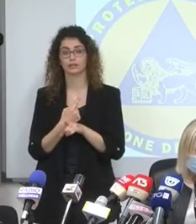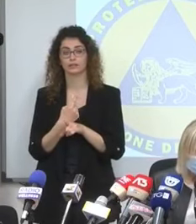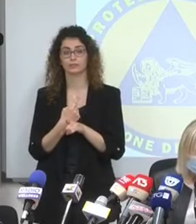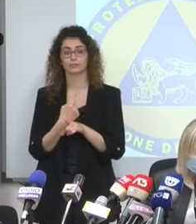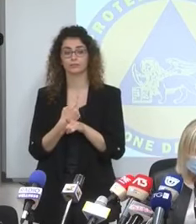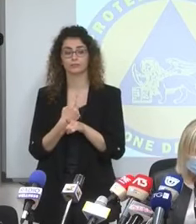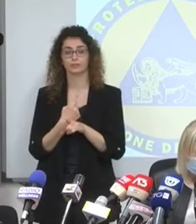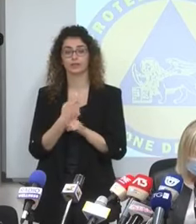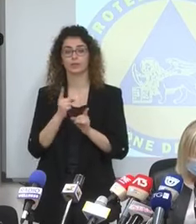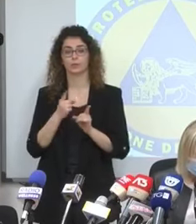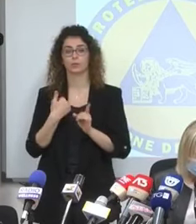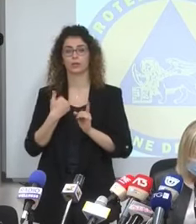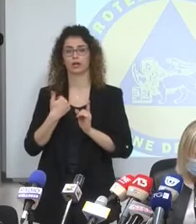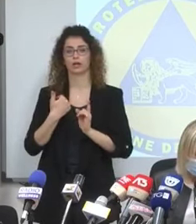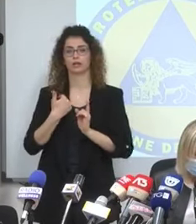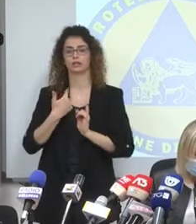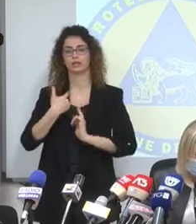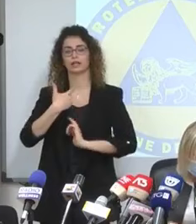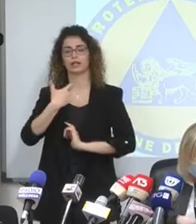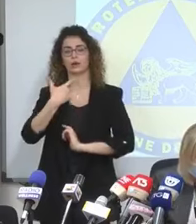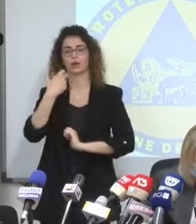un'indicazione di vaccinare